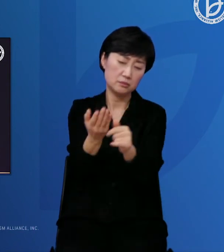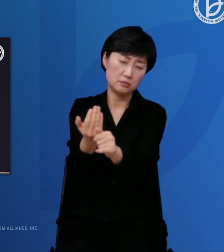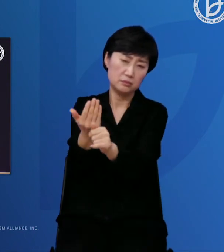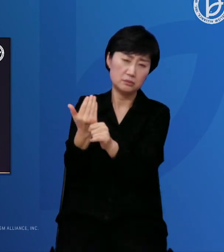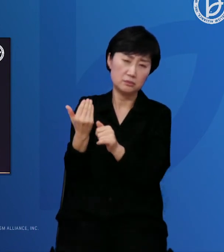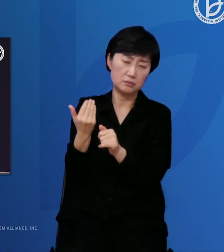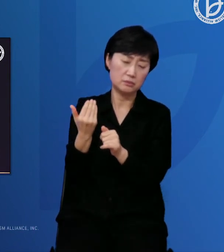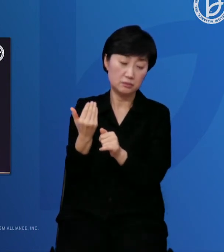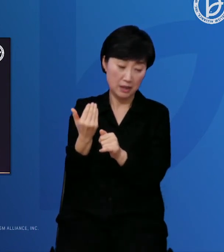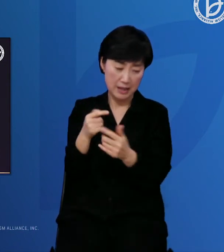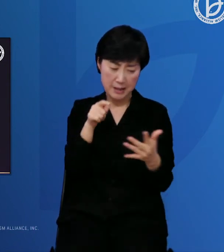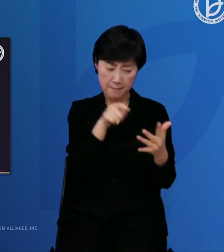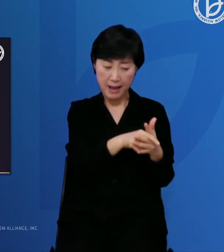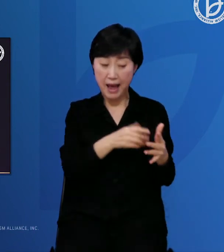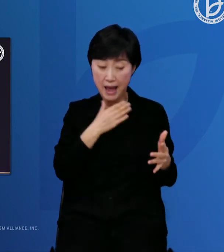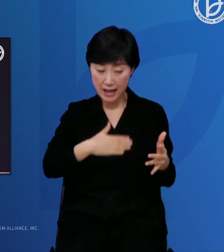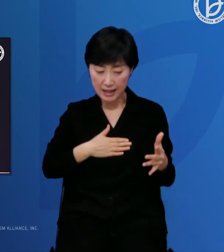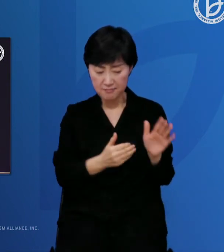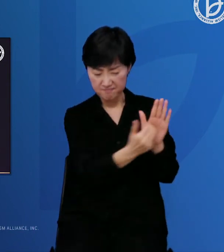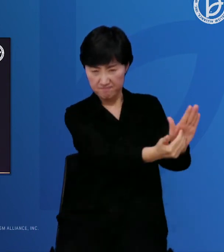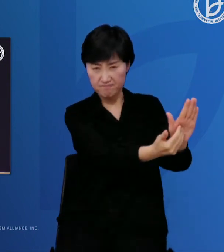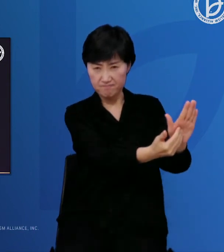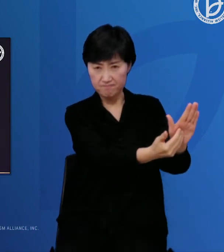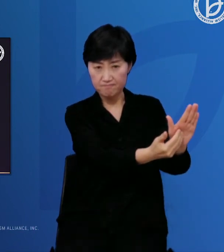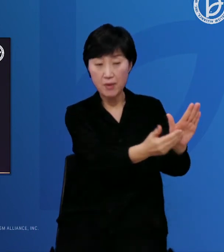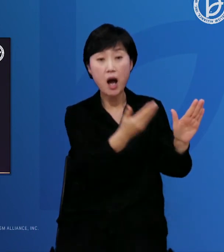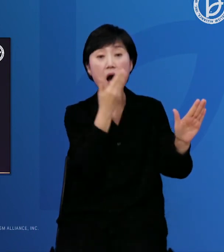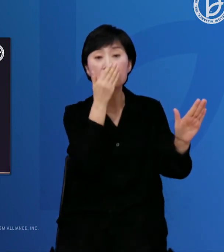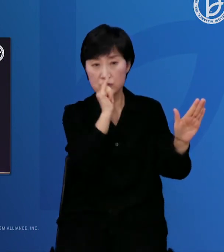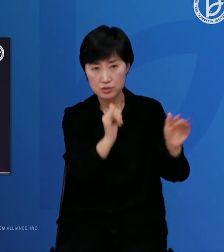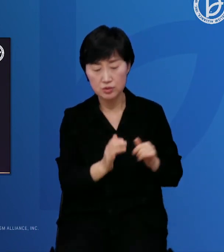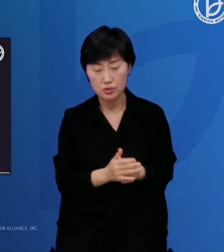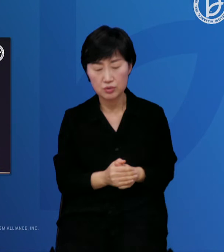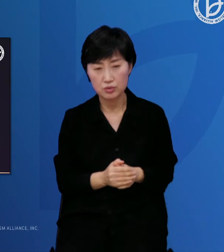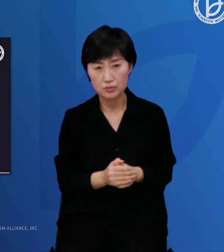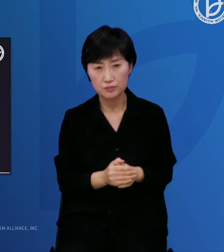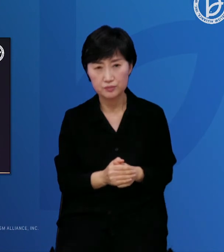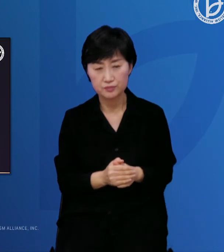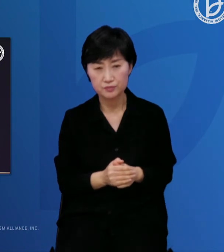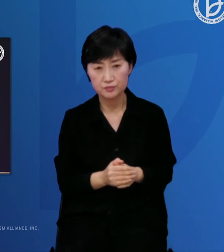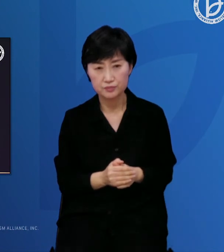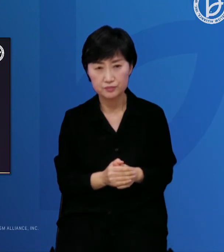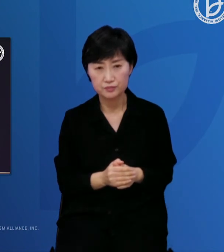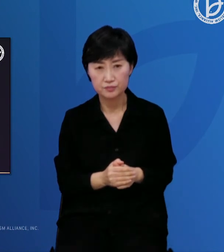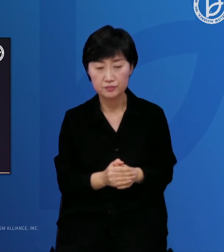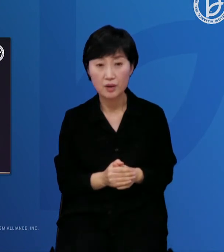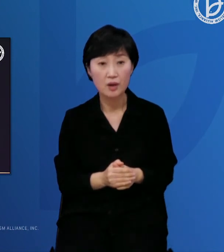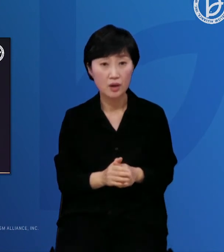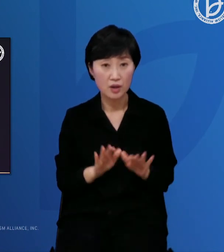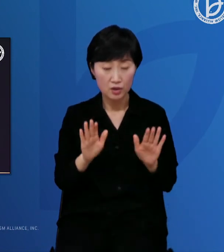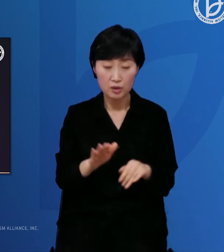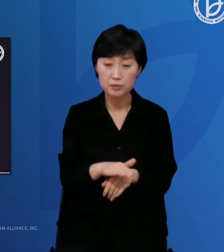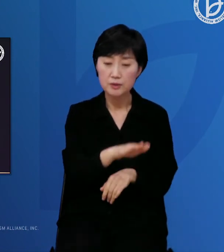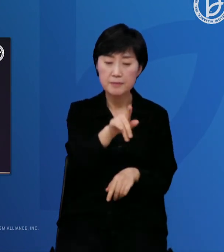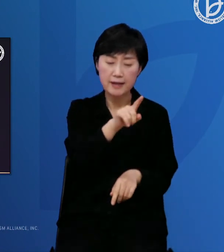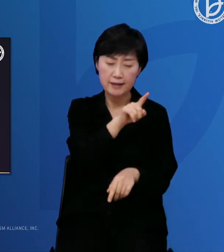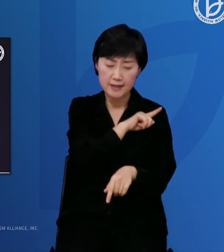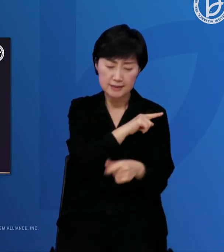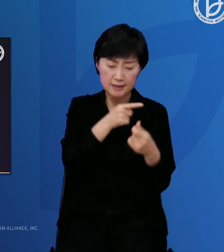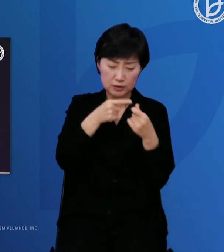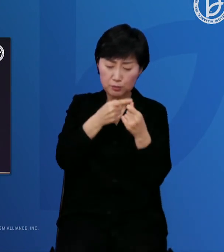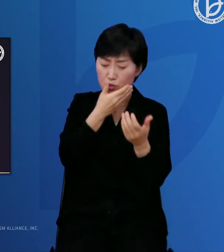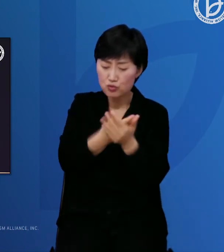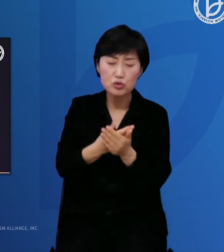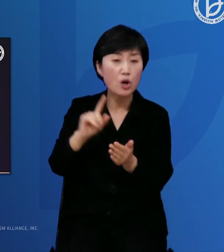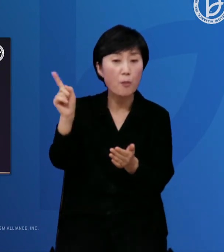If you know the content and the method of Satan, there's no need for you to be shaken at all. 어떤 일이 있어도 괜찮습니다. 예배 빼앗기지